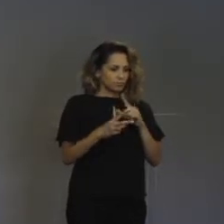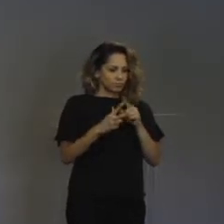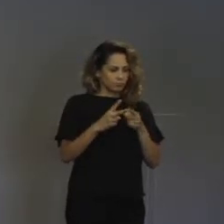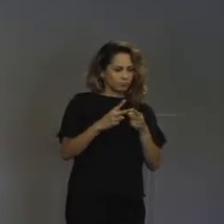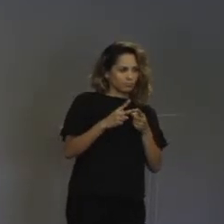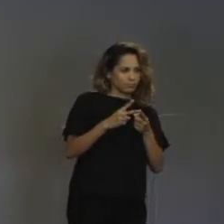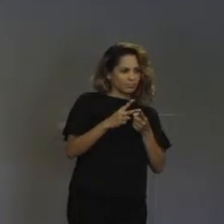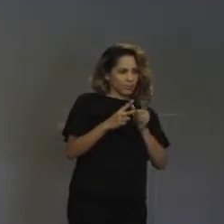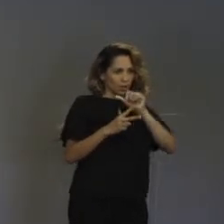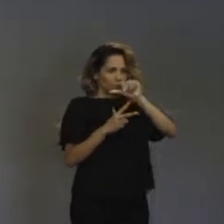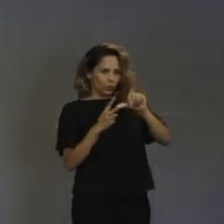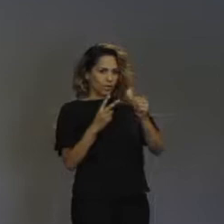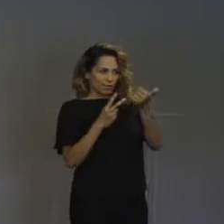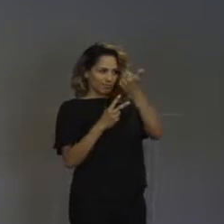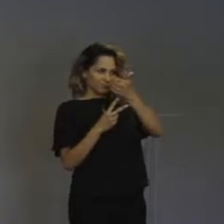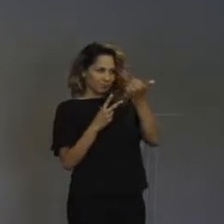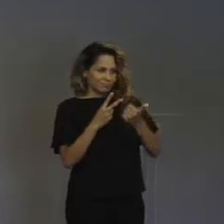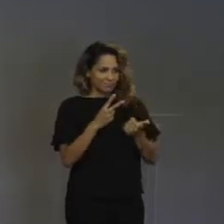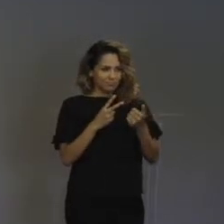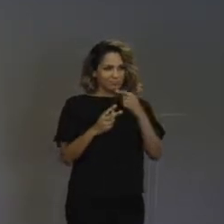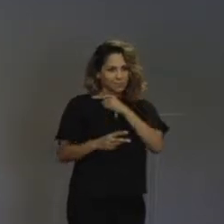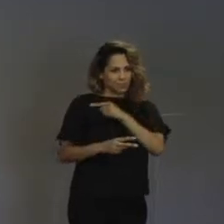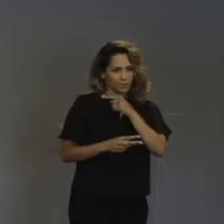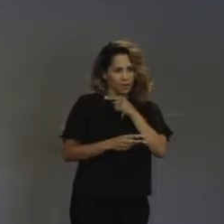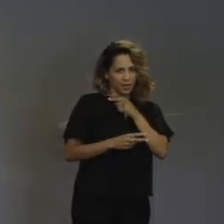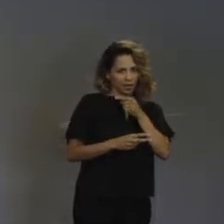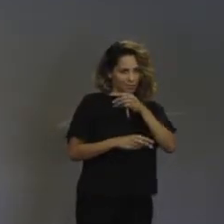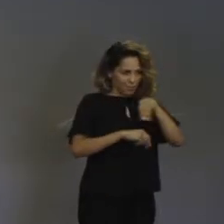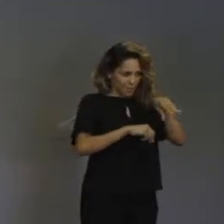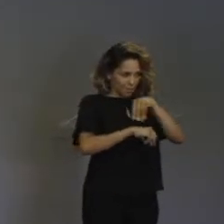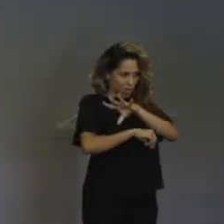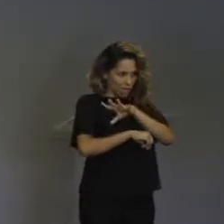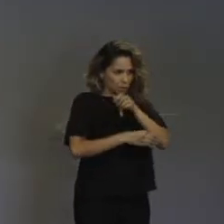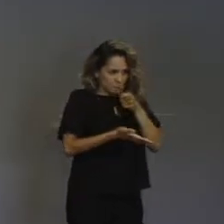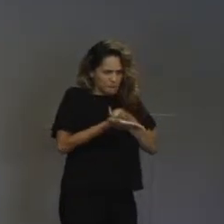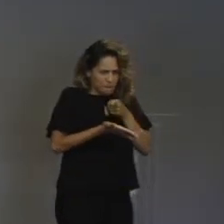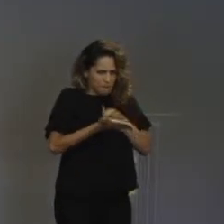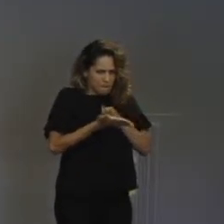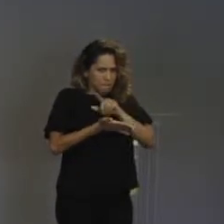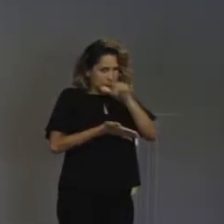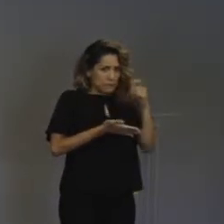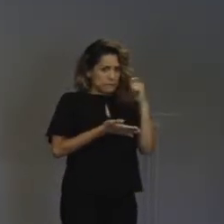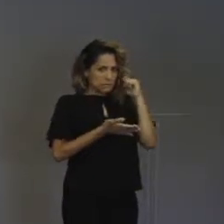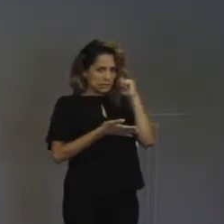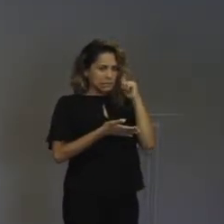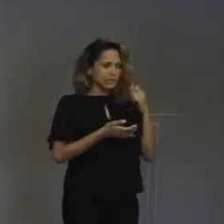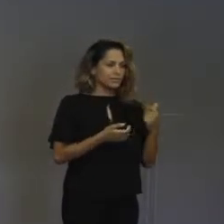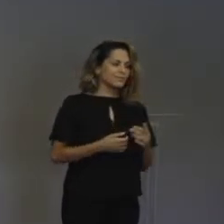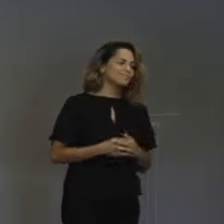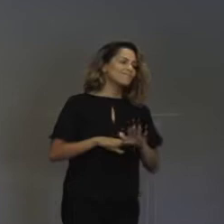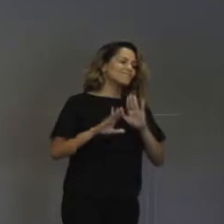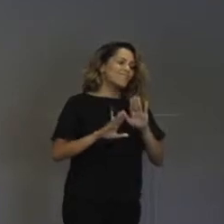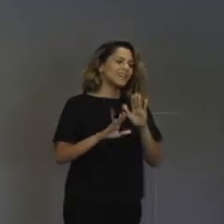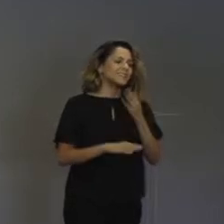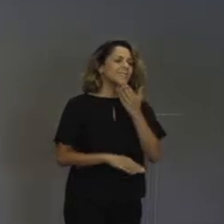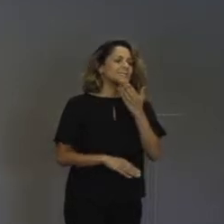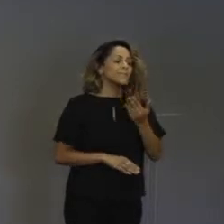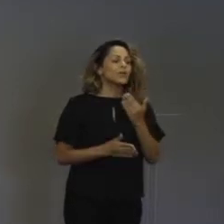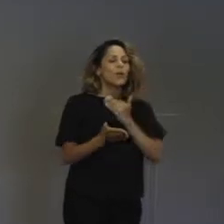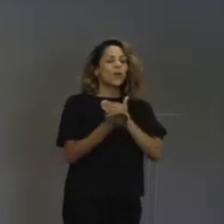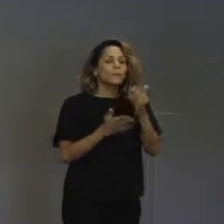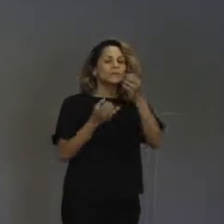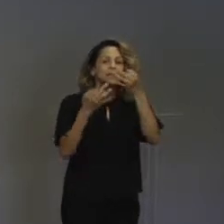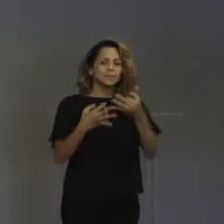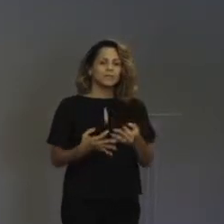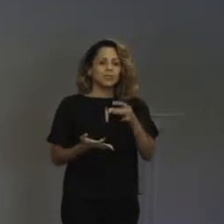apesar da mediadora ter sido muito ponta firme, mas eu sei que ela vai puxar minha orelha depois. Mas a Sabrina pediu para a gente começar colocando